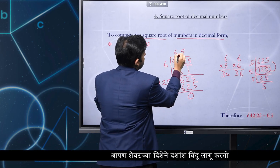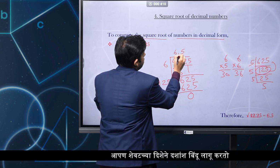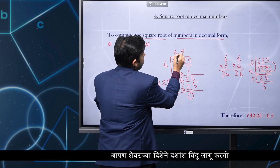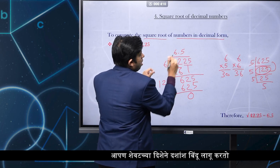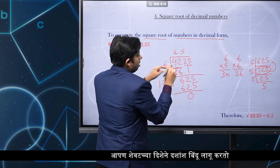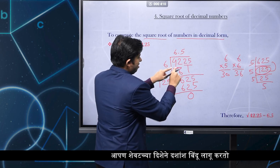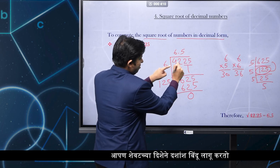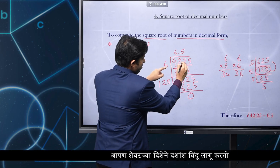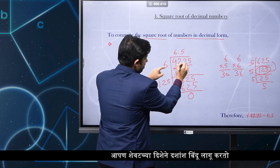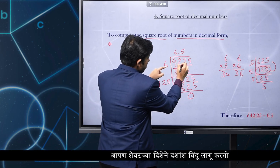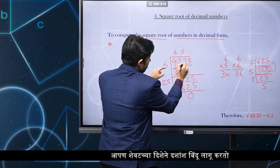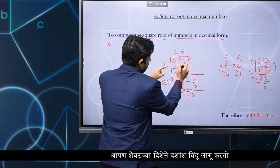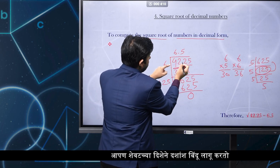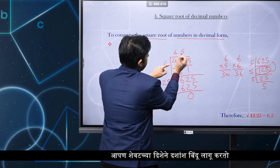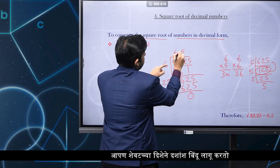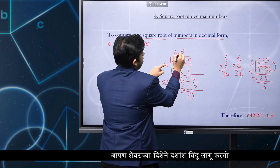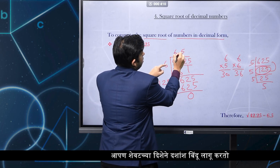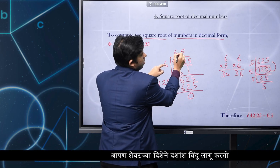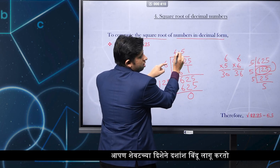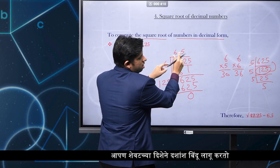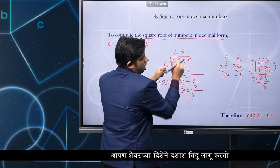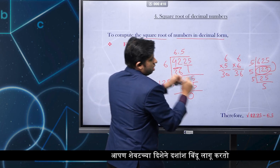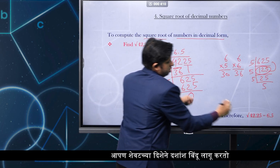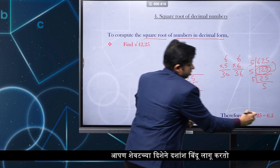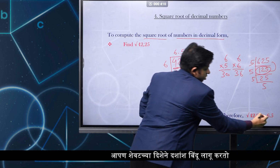आपण शेवटच्या दिशेने दशांश बिंदू लागू करतो.